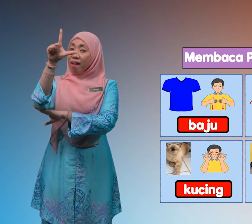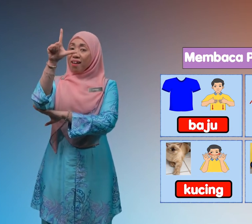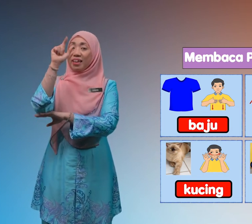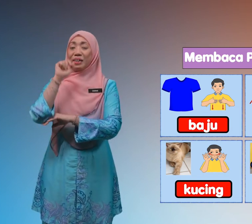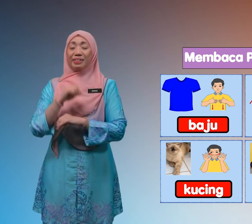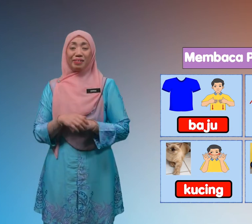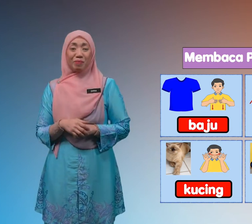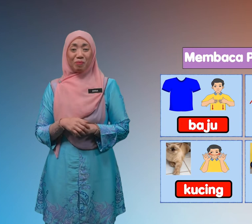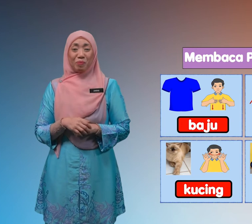L.